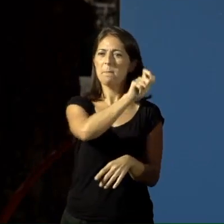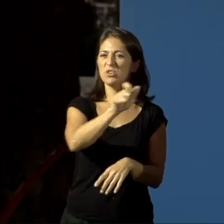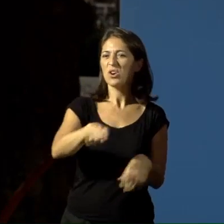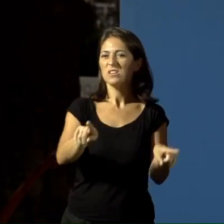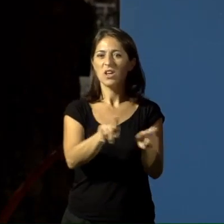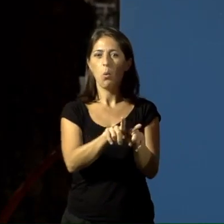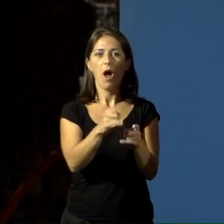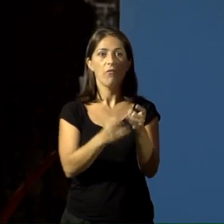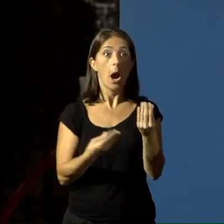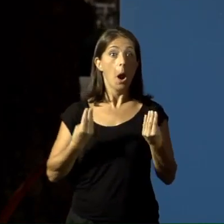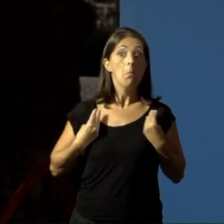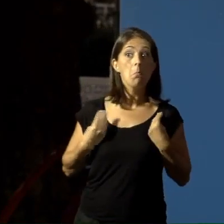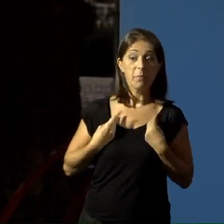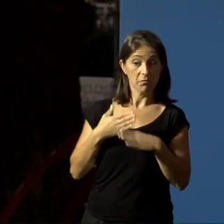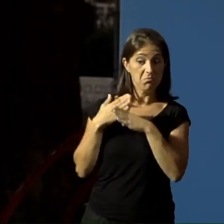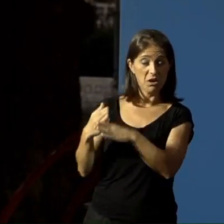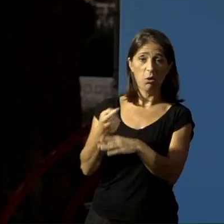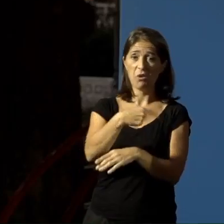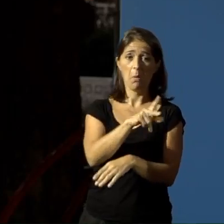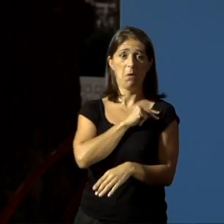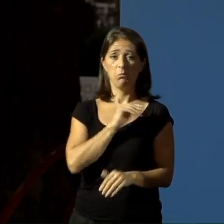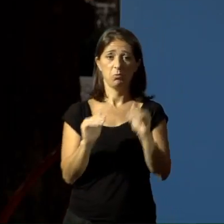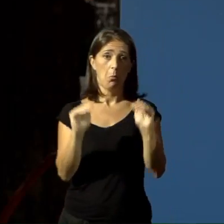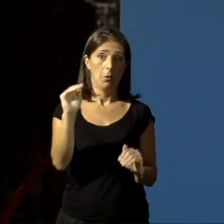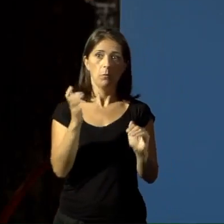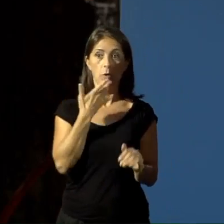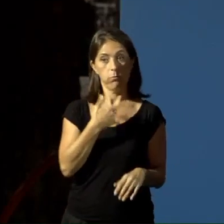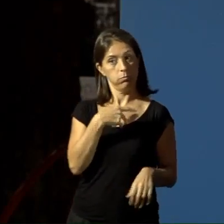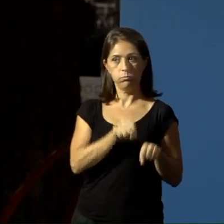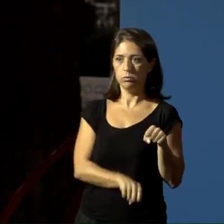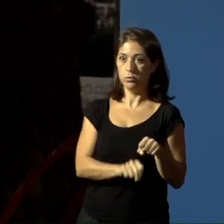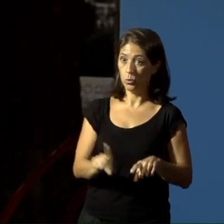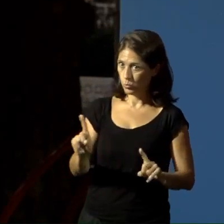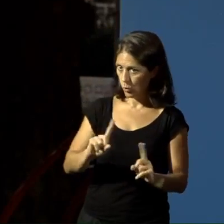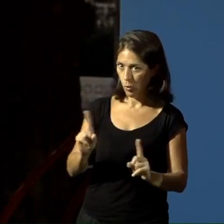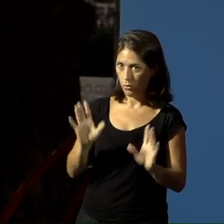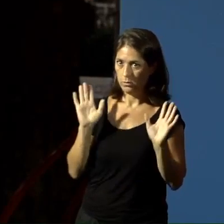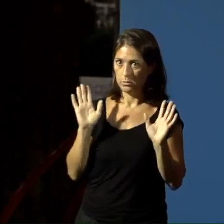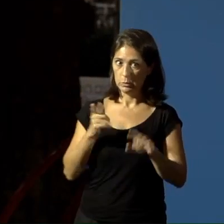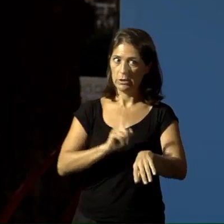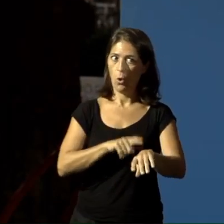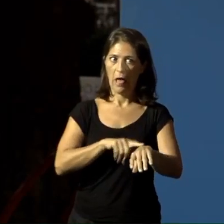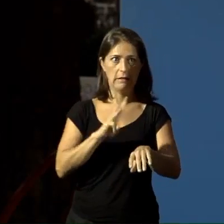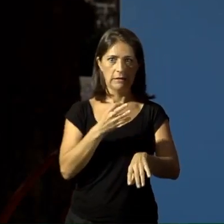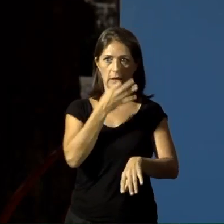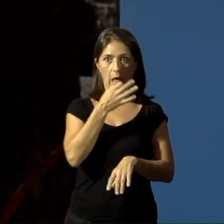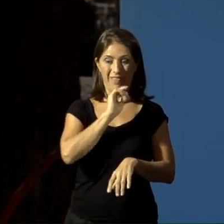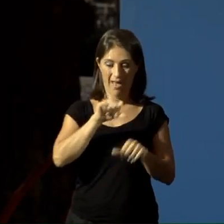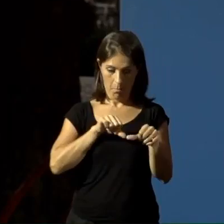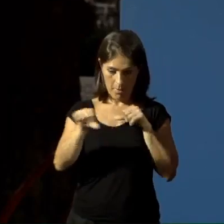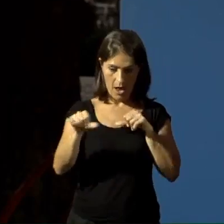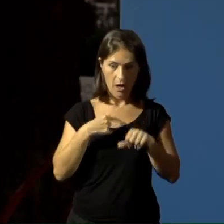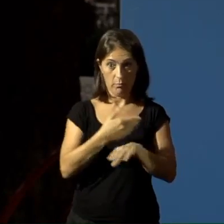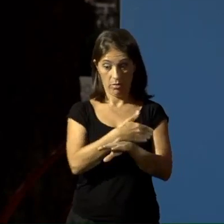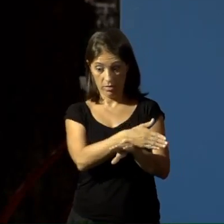merecen a mesma vida que os demais, que non nos dé un infarto, por favor, despois das 3 da tarde, porque non